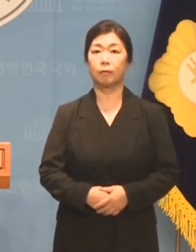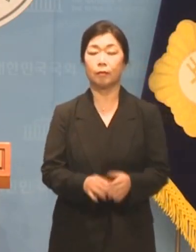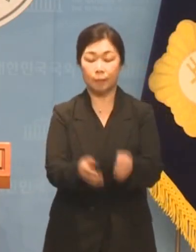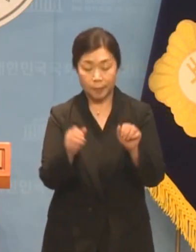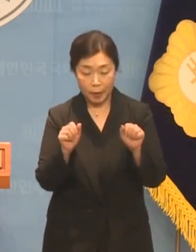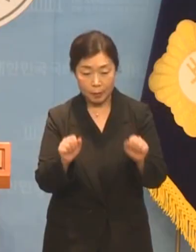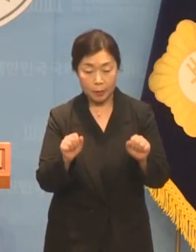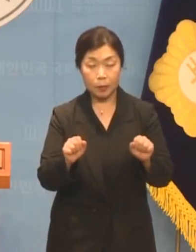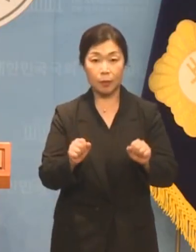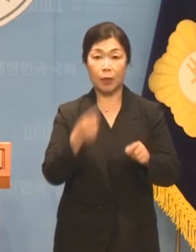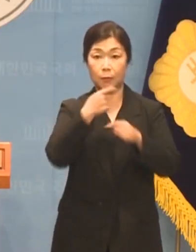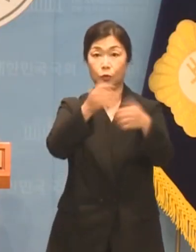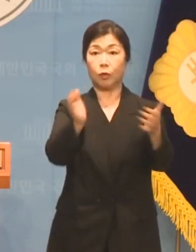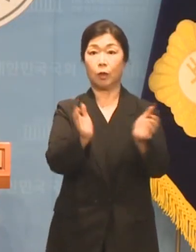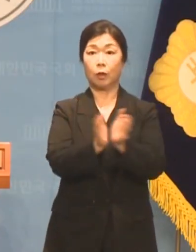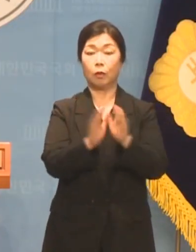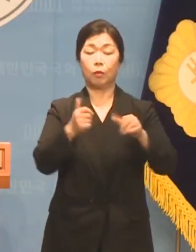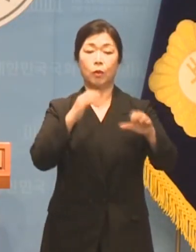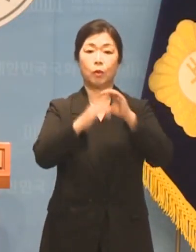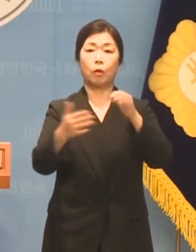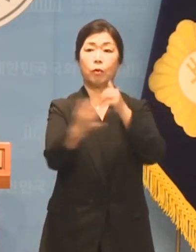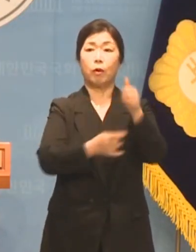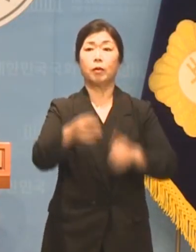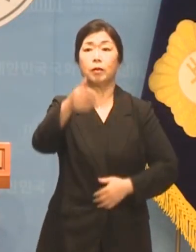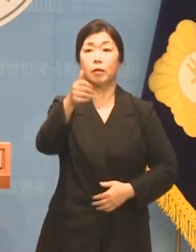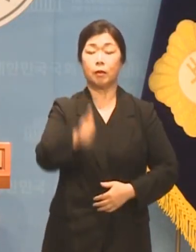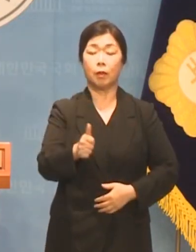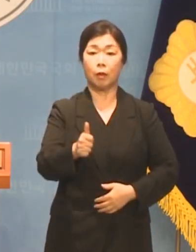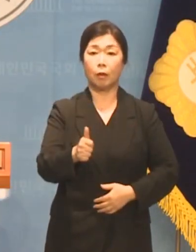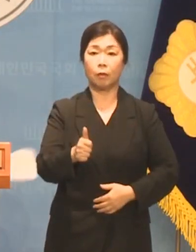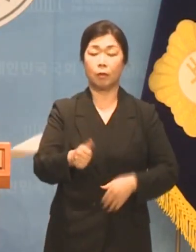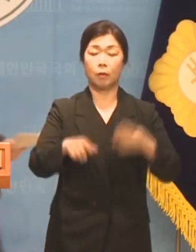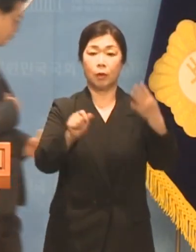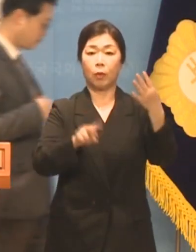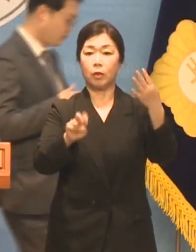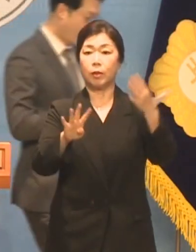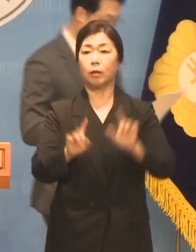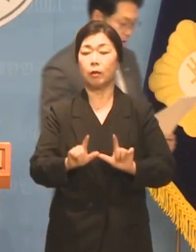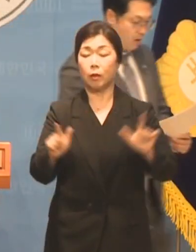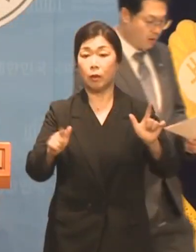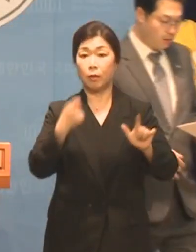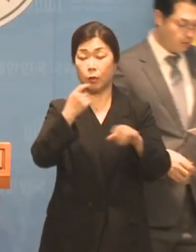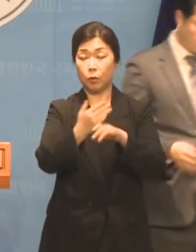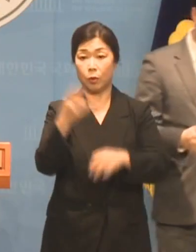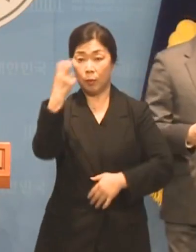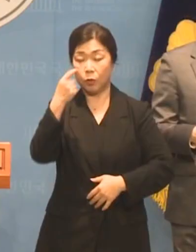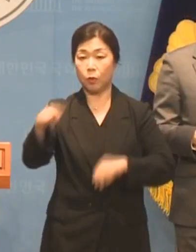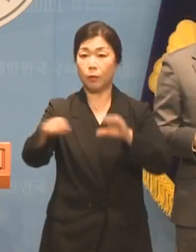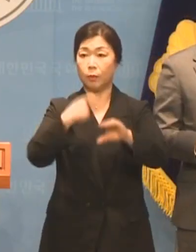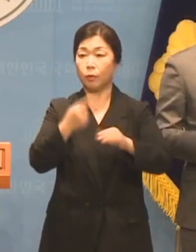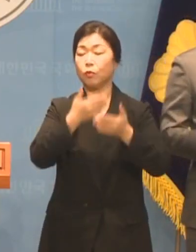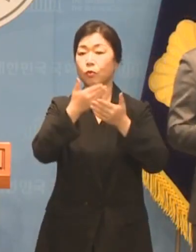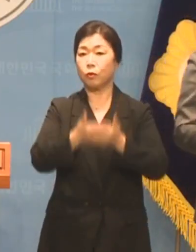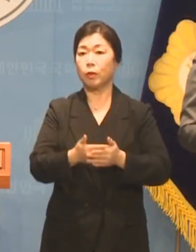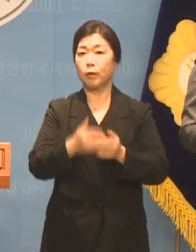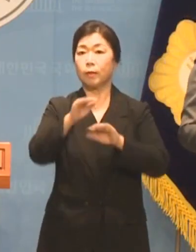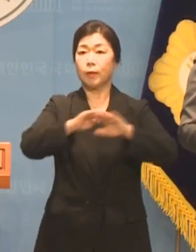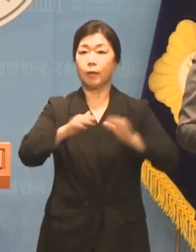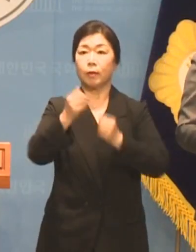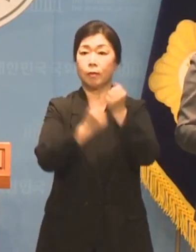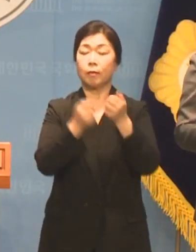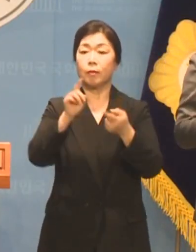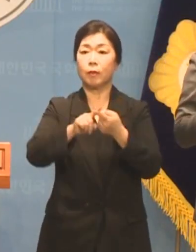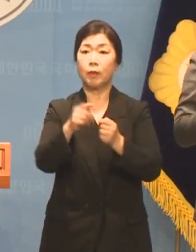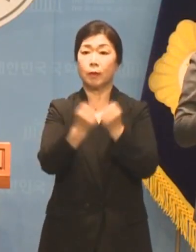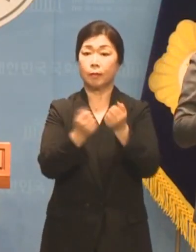네, 안녕하십니까. 더불어민주당 국민소통위원장 4월 24일 목요일 민주파출소 제보 및 주요 대응 현황에